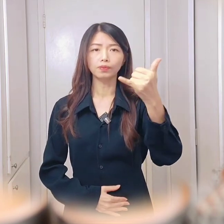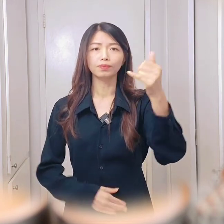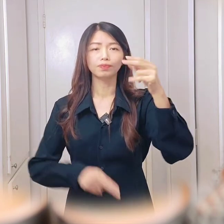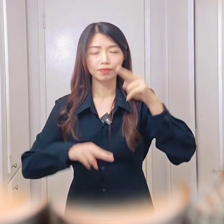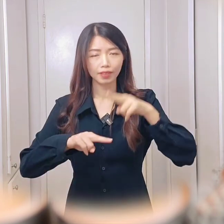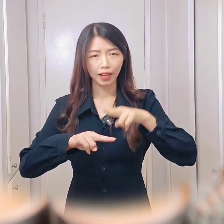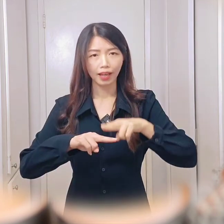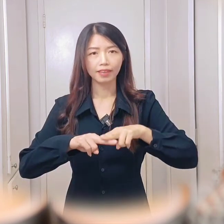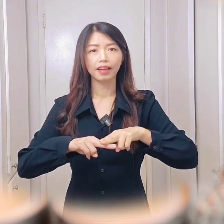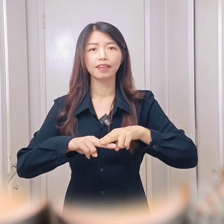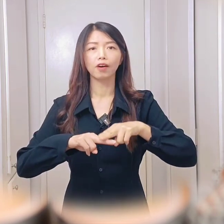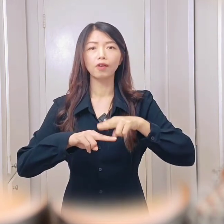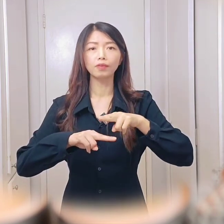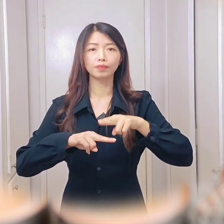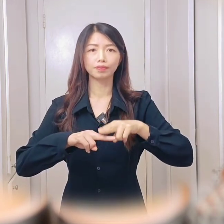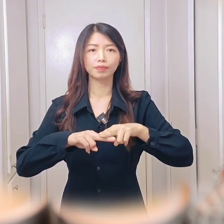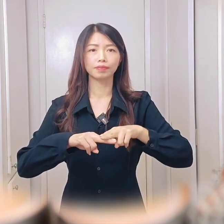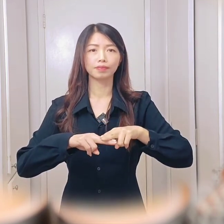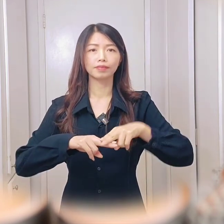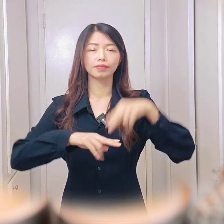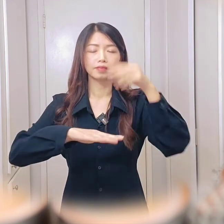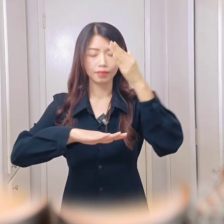부모 앉아서